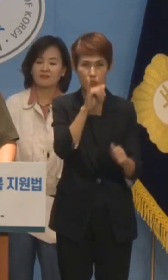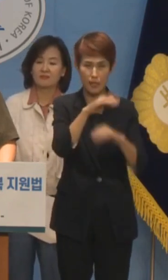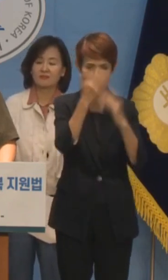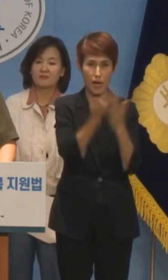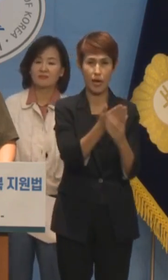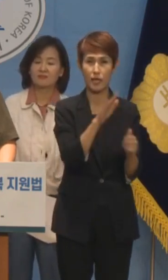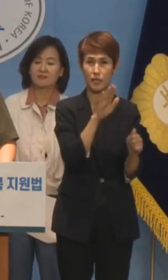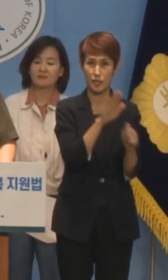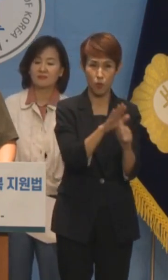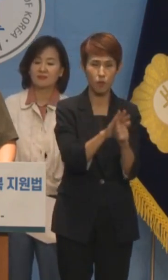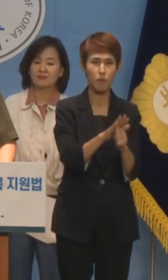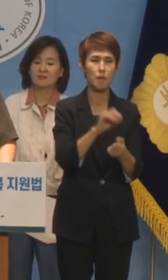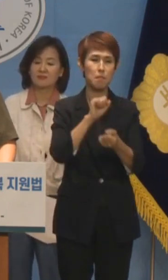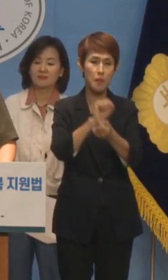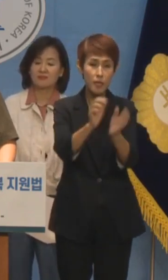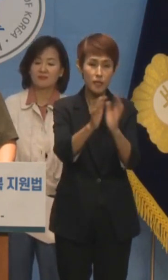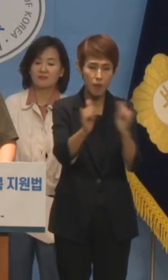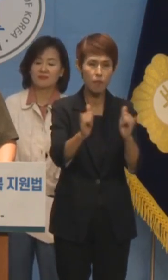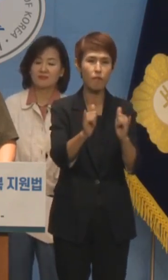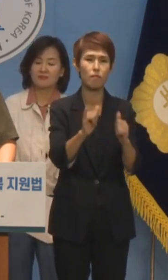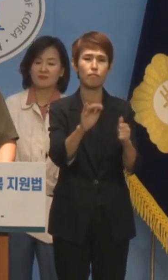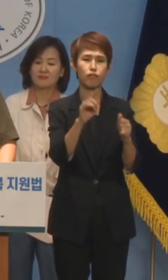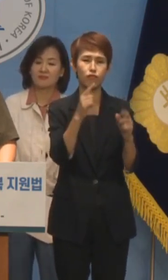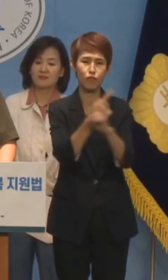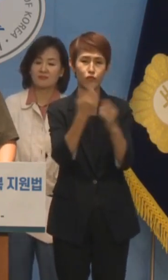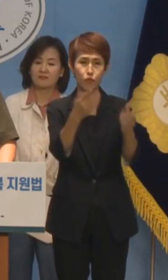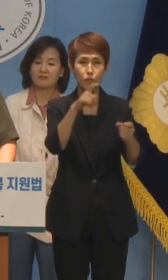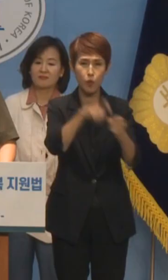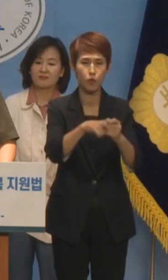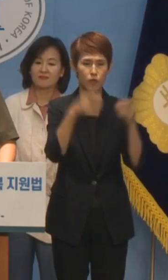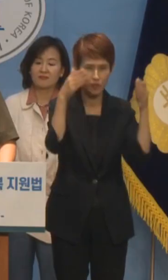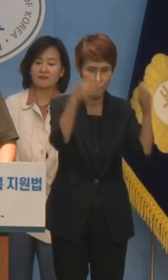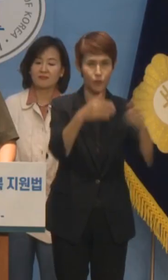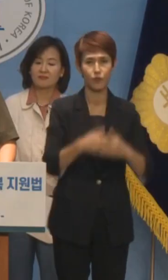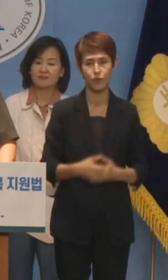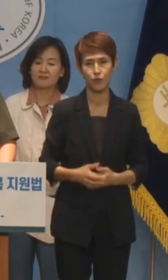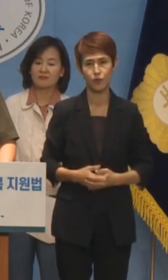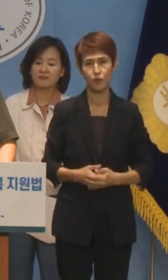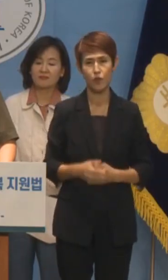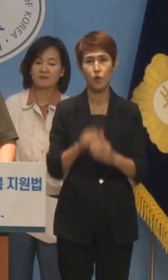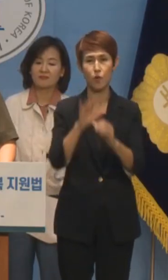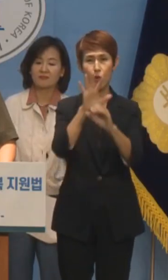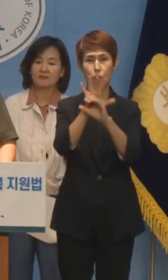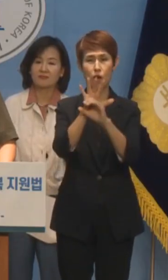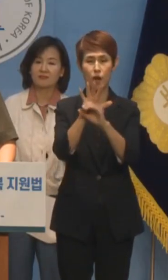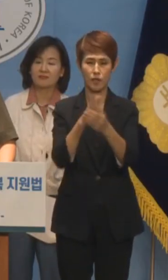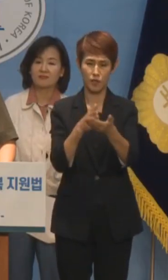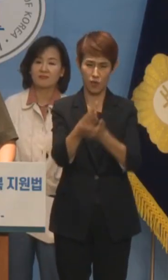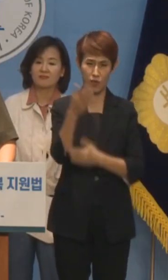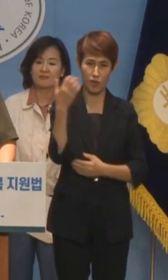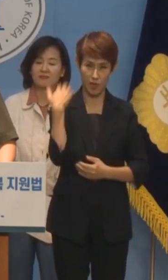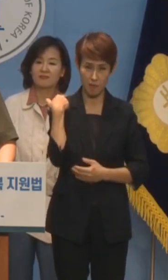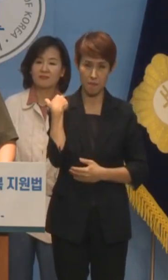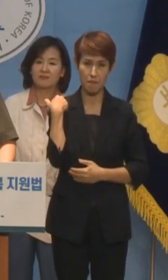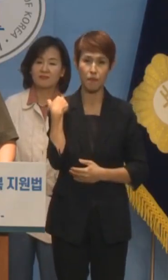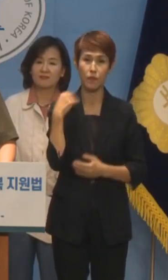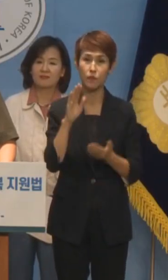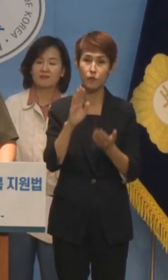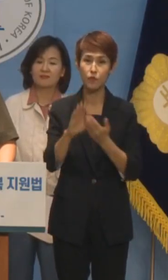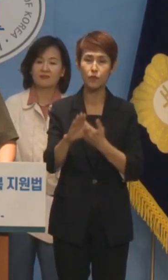확진 환자의 입원 치료를 위해 투입되었습니다. 이렇게 코로나19 감염병을 전담하며 결국 2020년